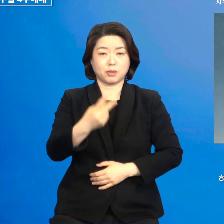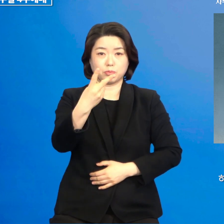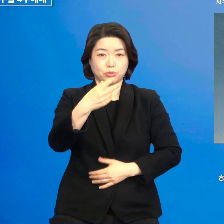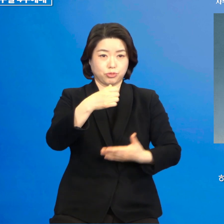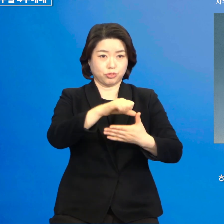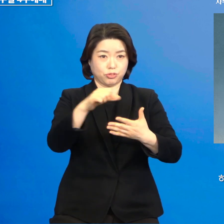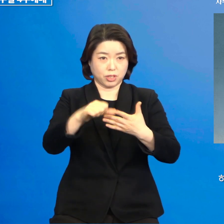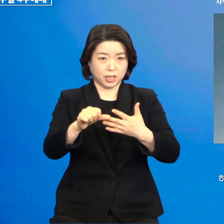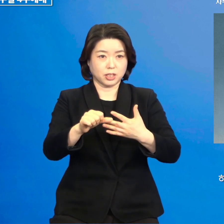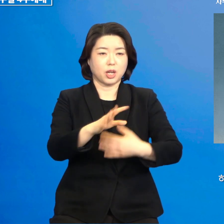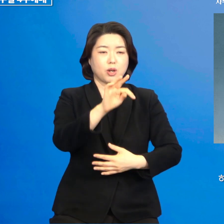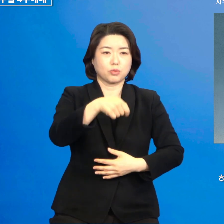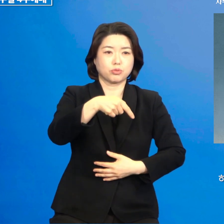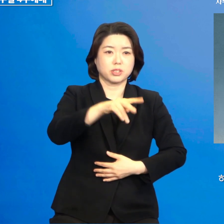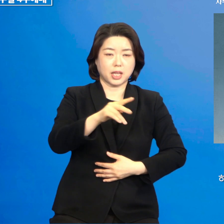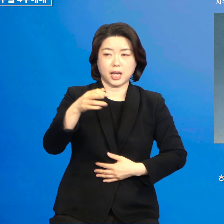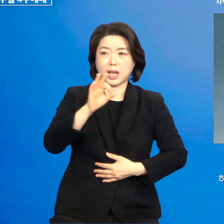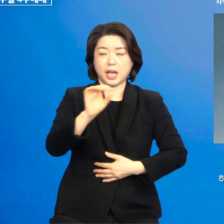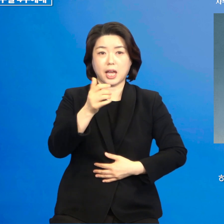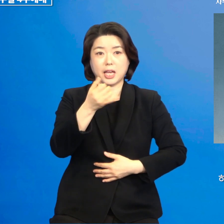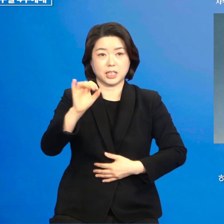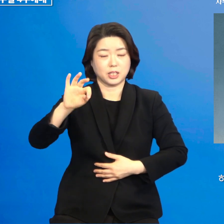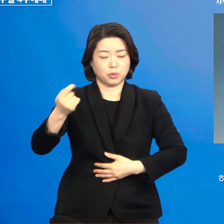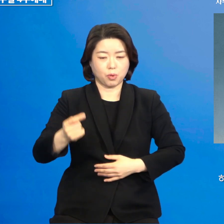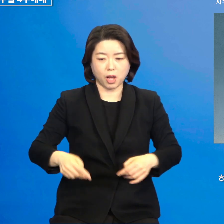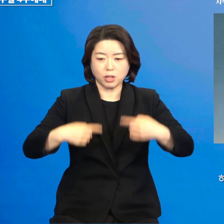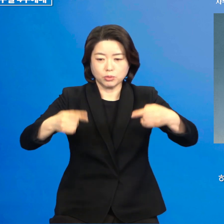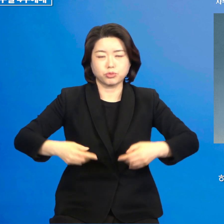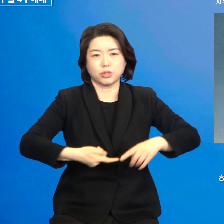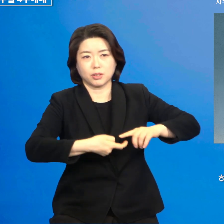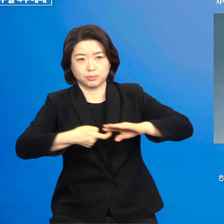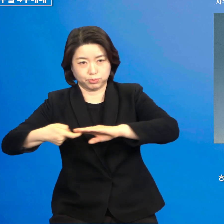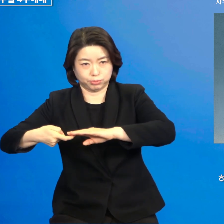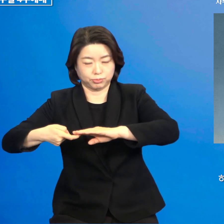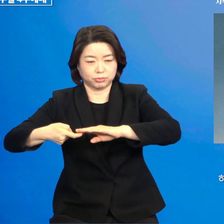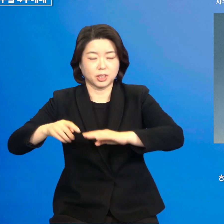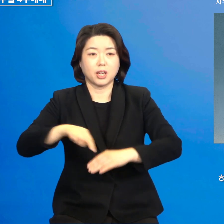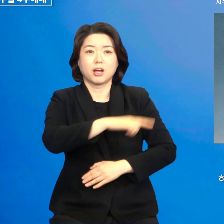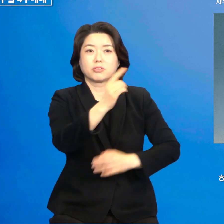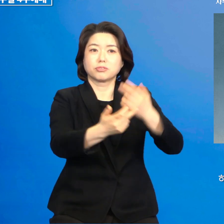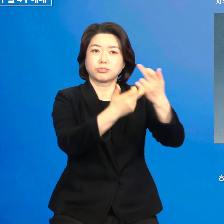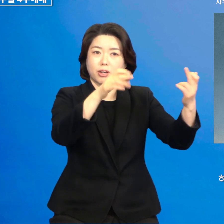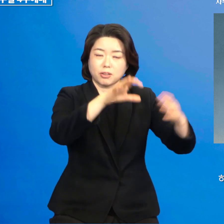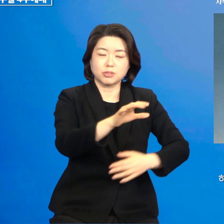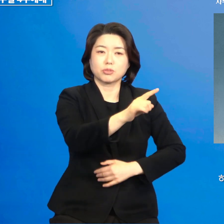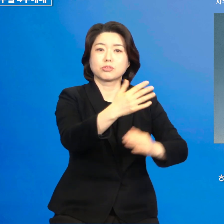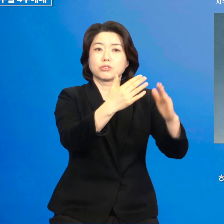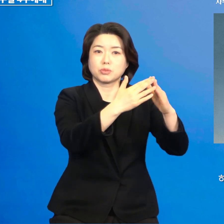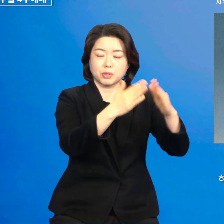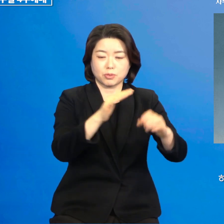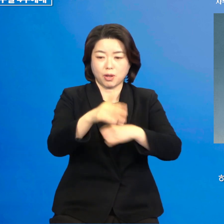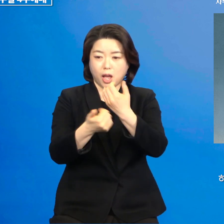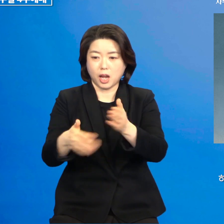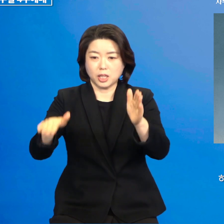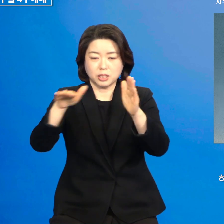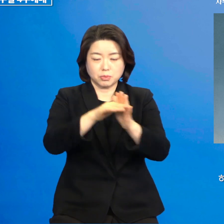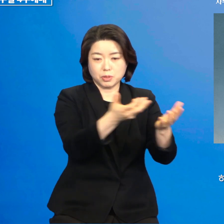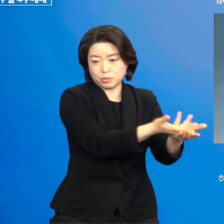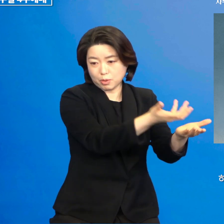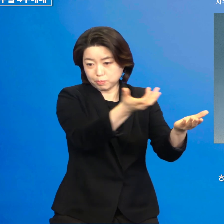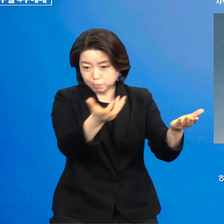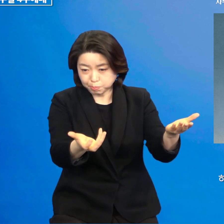아이요가 그 새 수레를 몰았다. 그들이 산에 있는 아비나답의 집에서 하나님의 궤를 싣고 나올